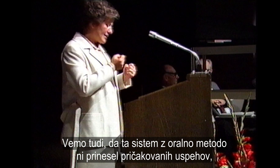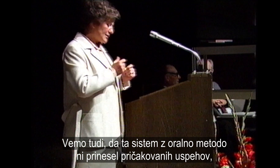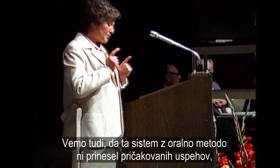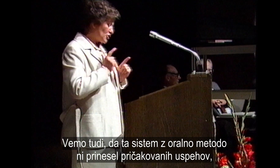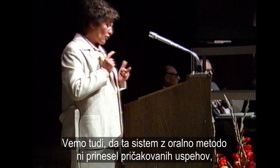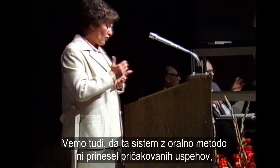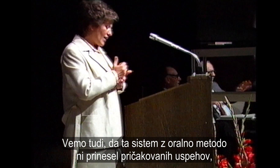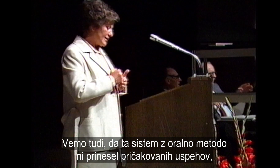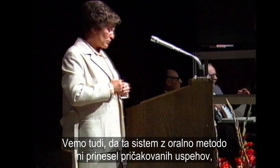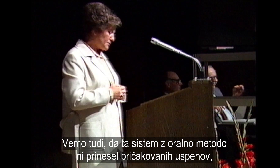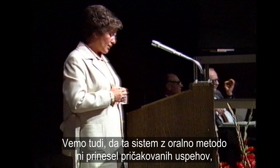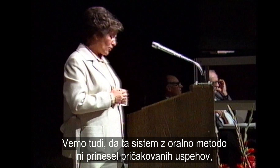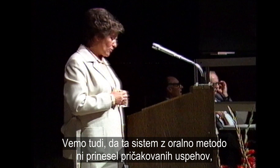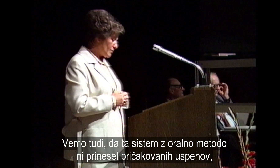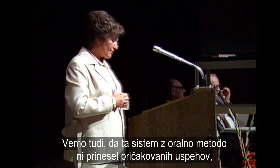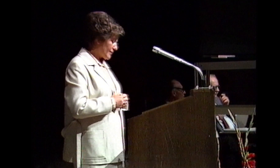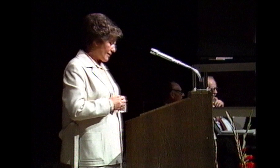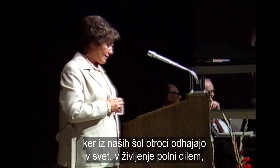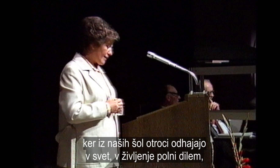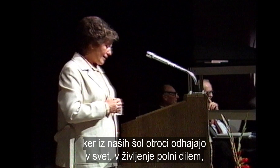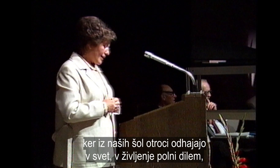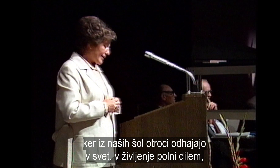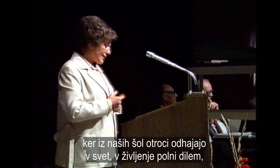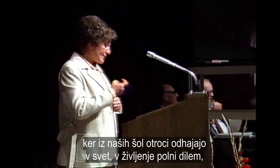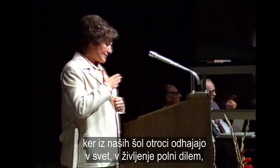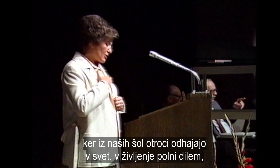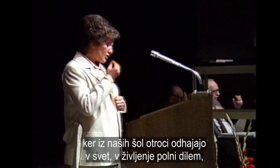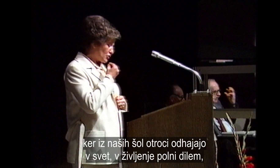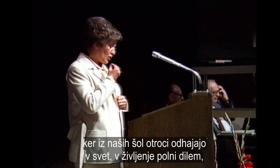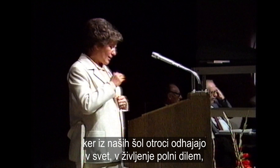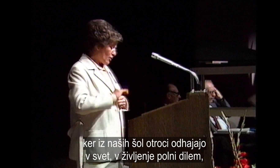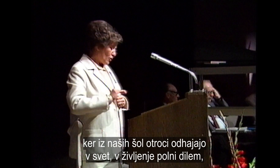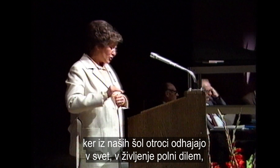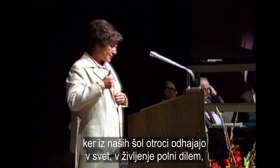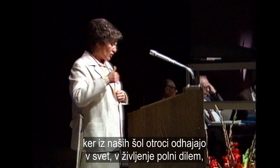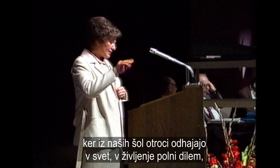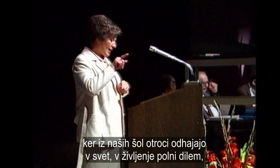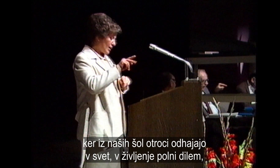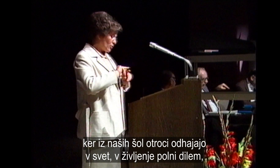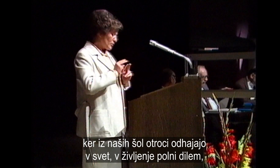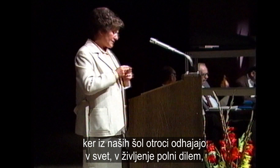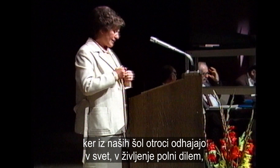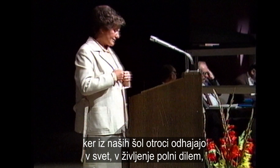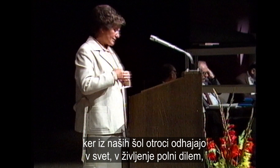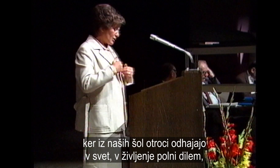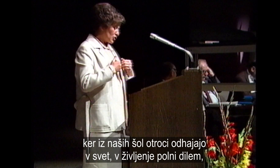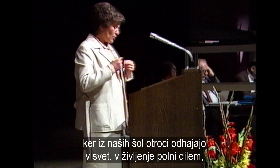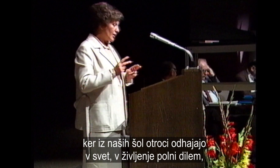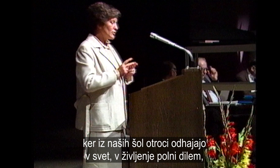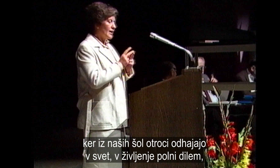Dajemo kao ljudi dobre volje prihvatiti glas UNESCO-a da se